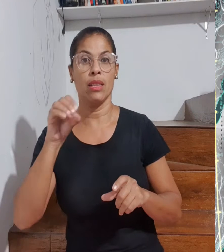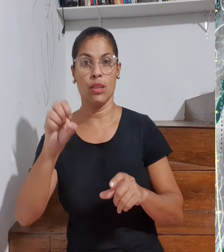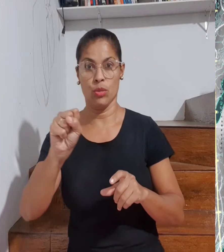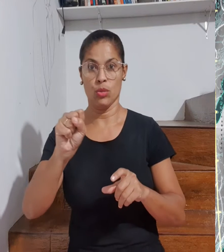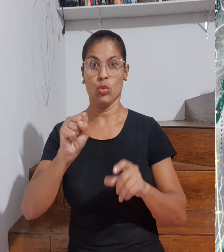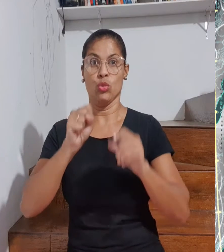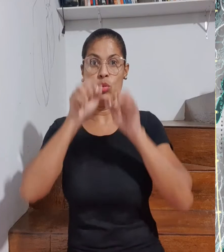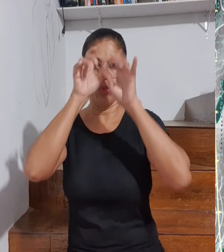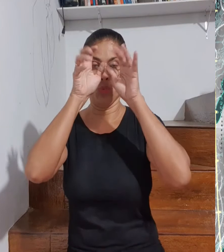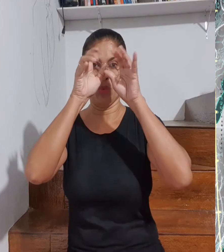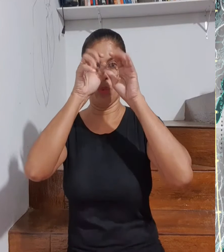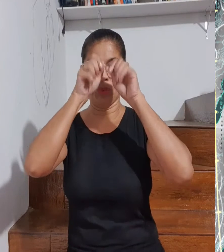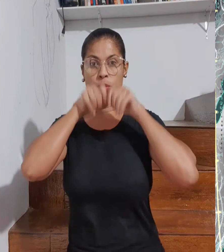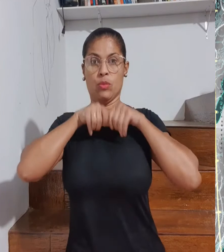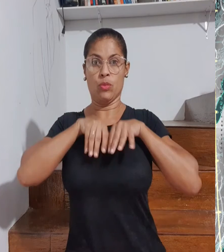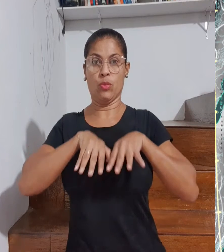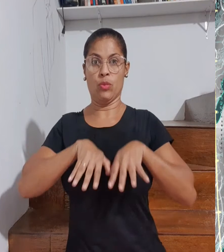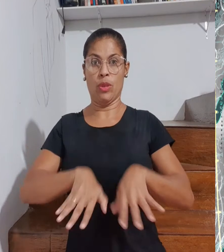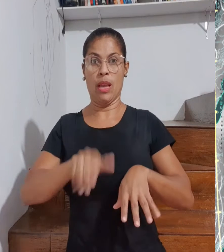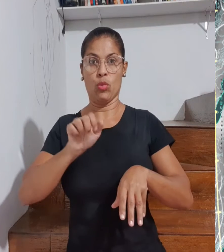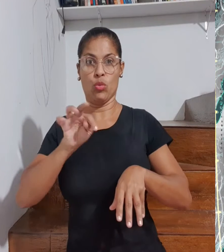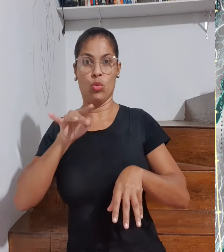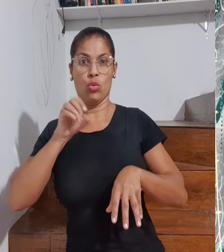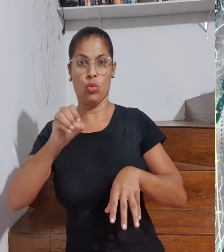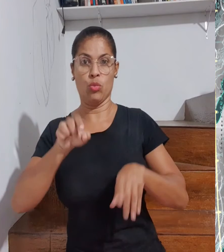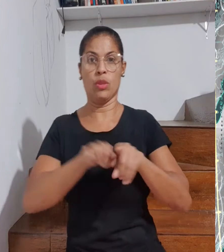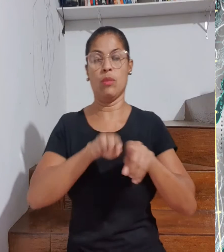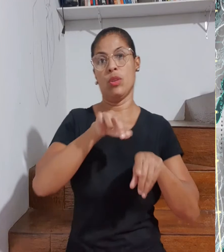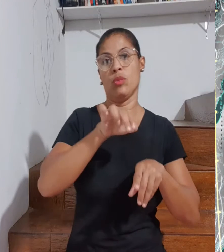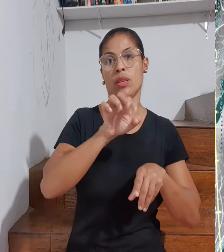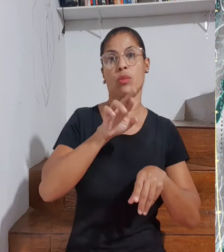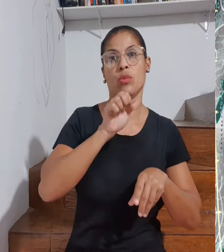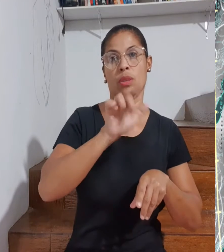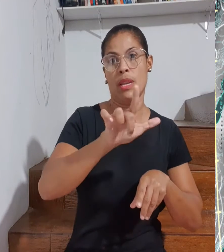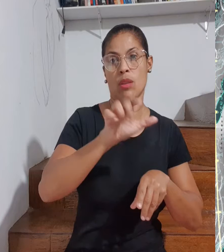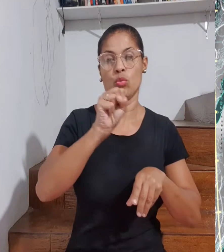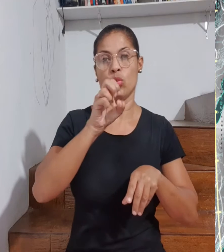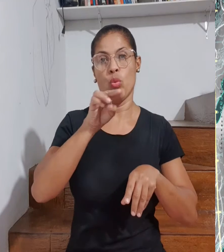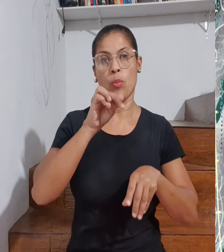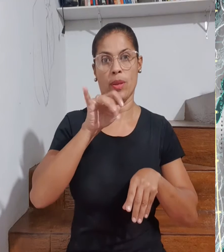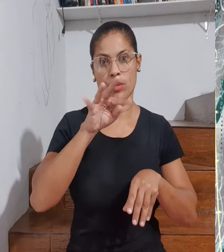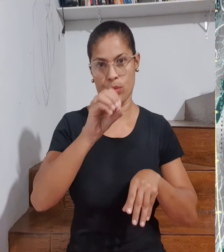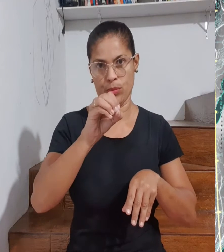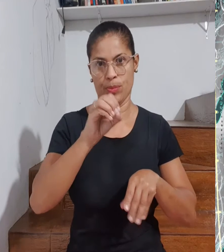nervoso autônomo e também na placa mioneural do sistema nervoso somático.